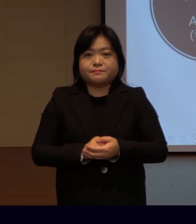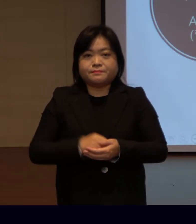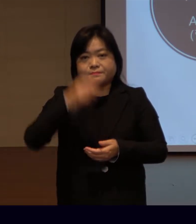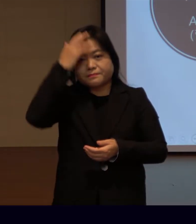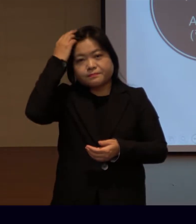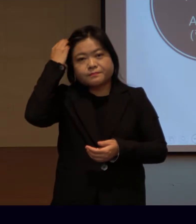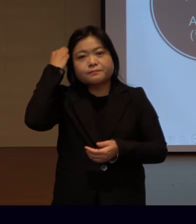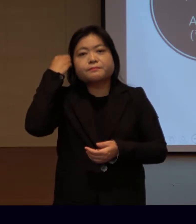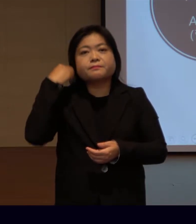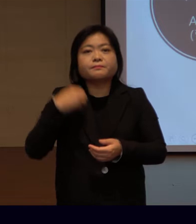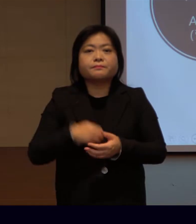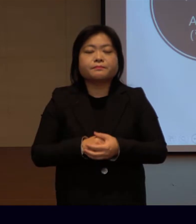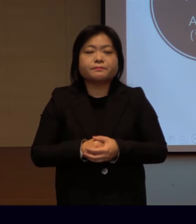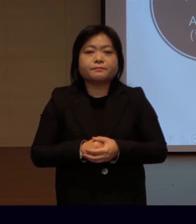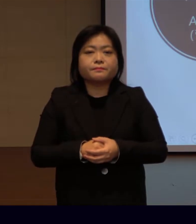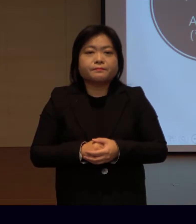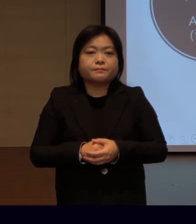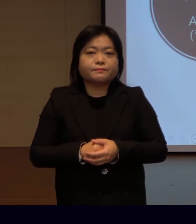있고요. 여기에